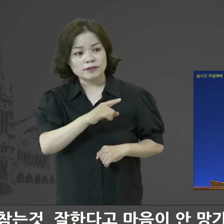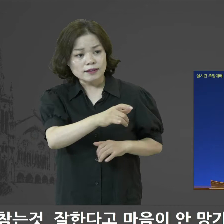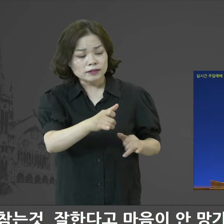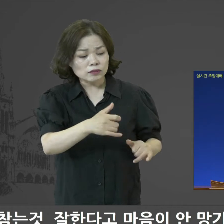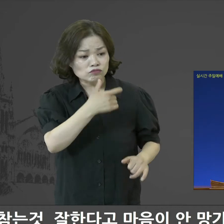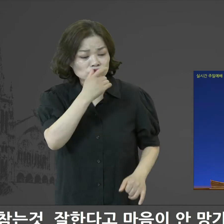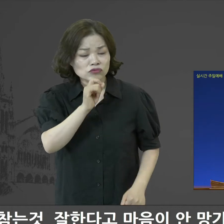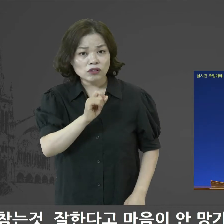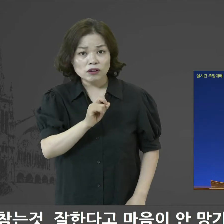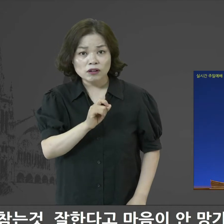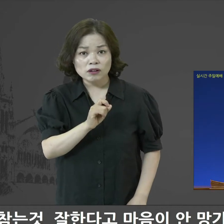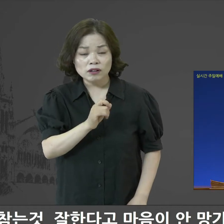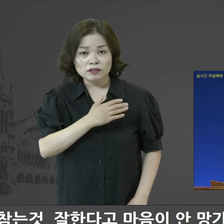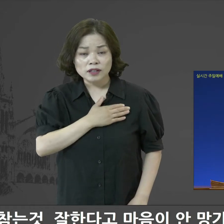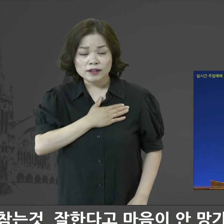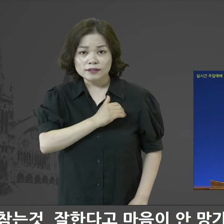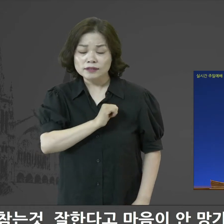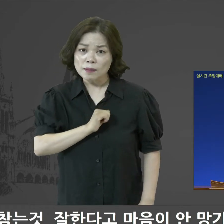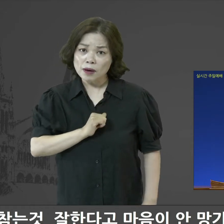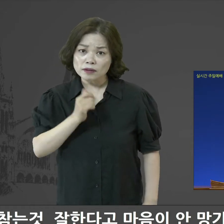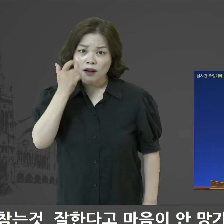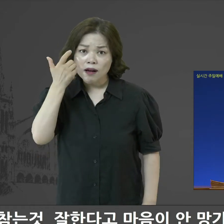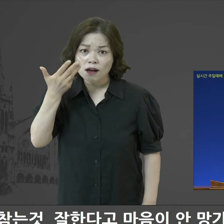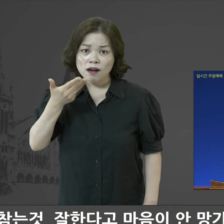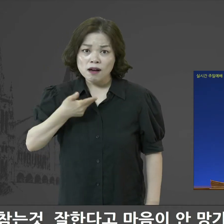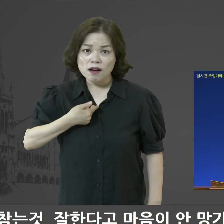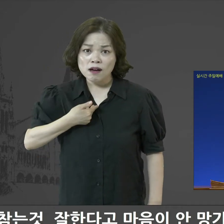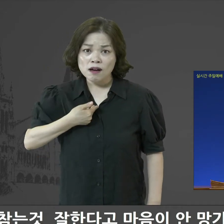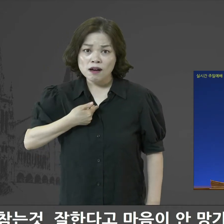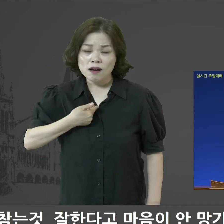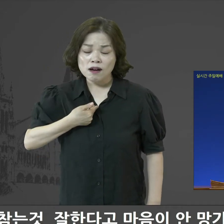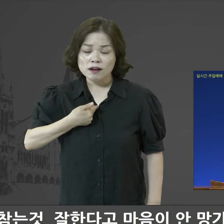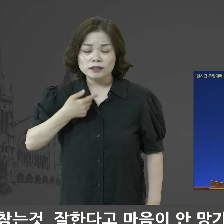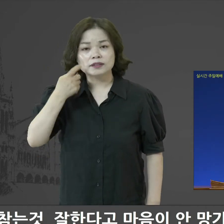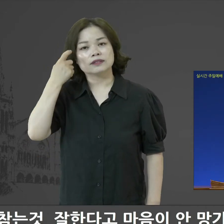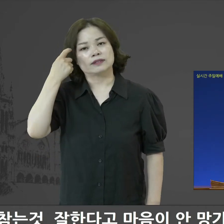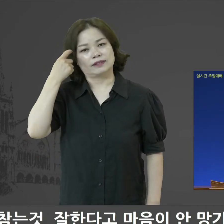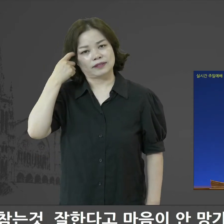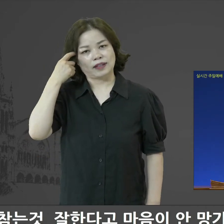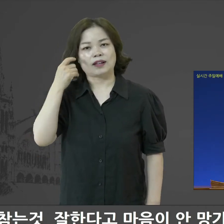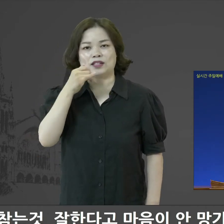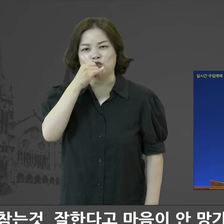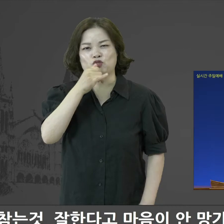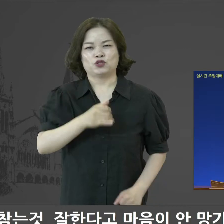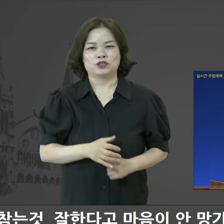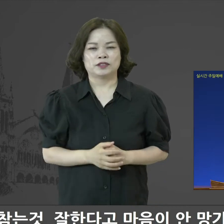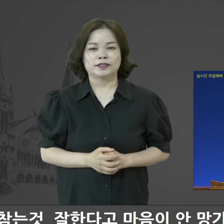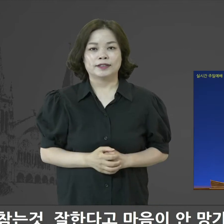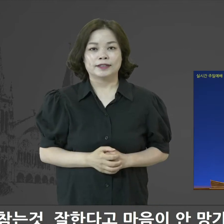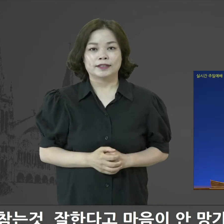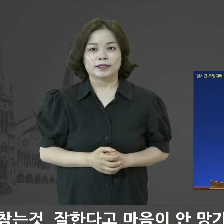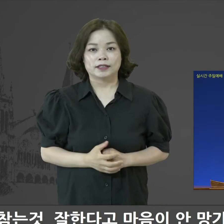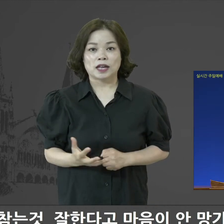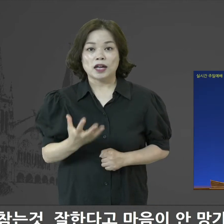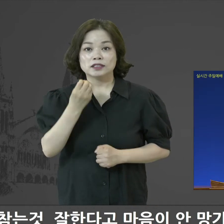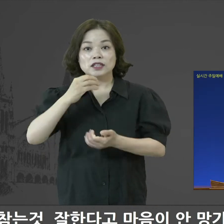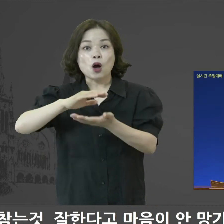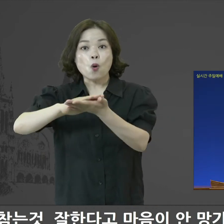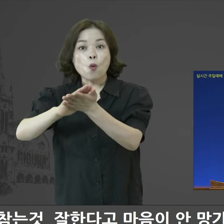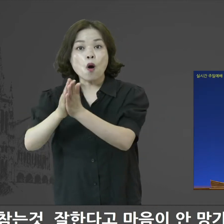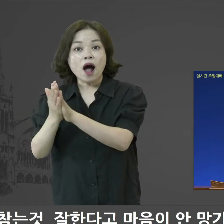사람보다 부족하니까 내가 참아야 하나? 이런 생각에 머물 수도 있는 거죠.